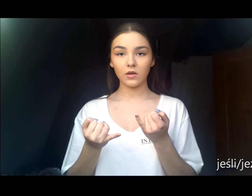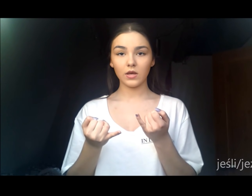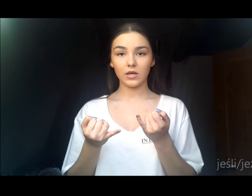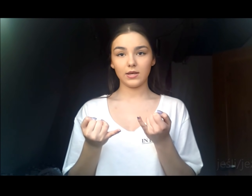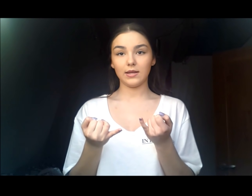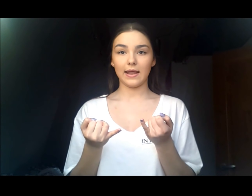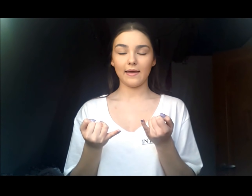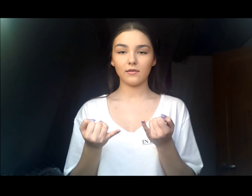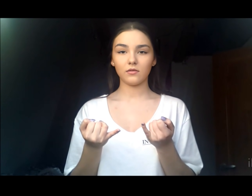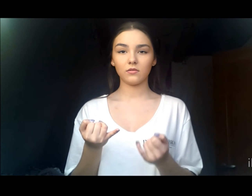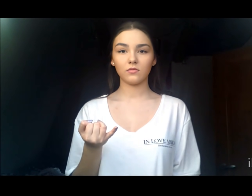Ile.